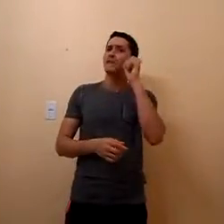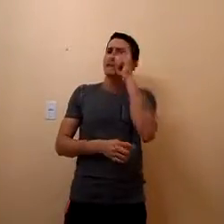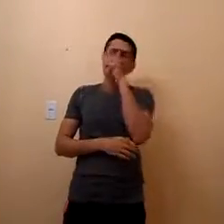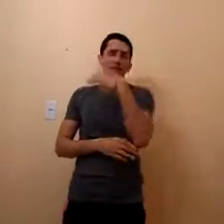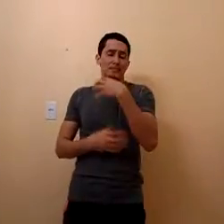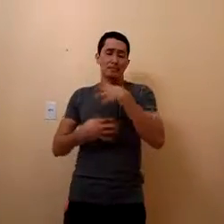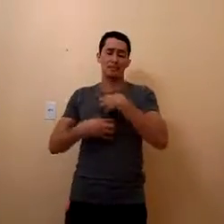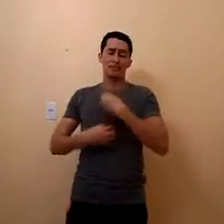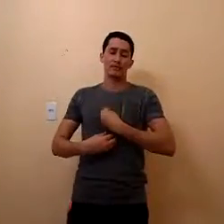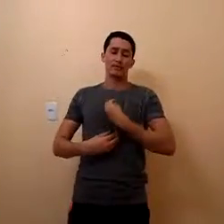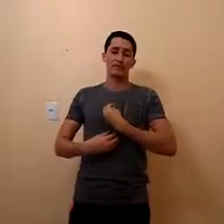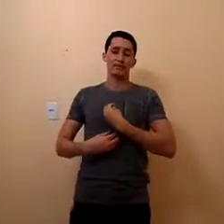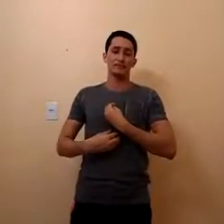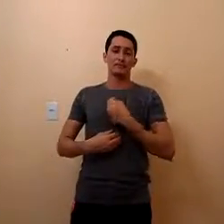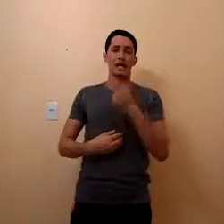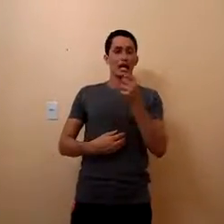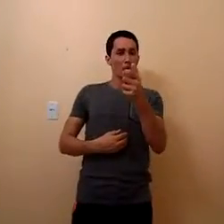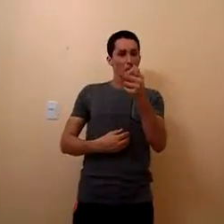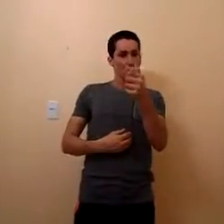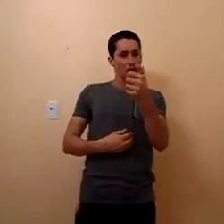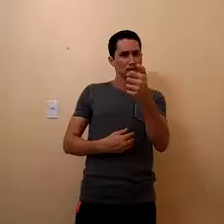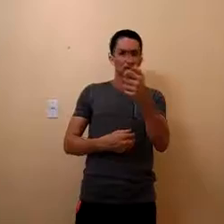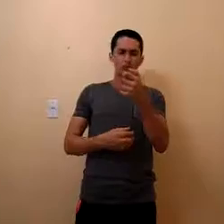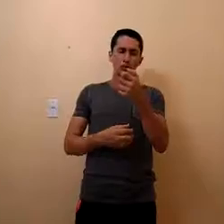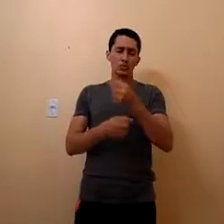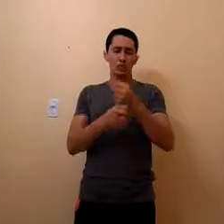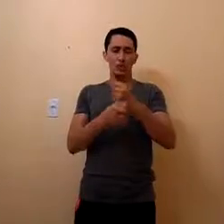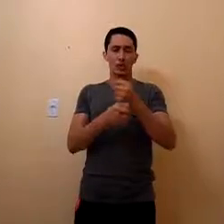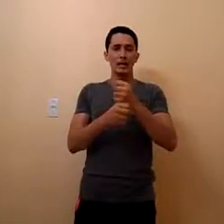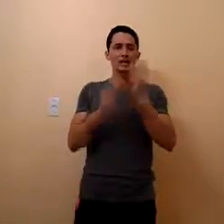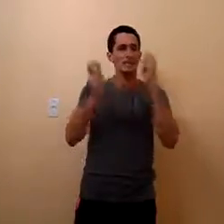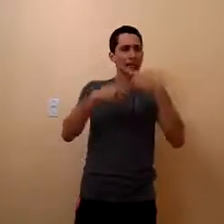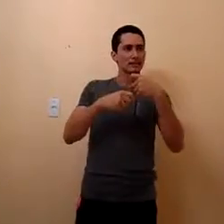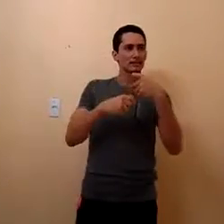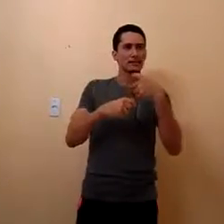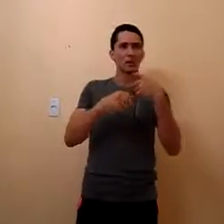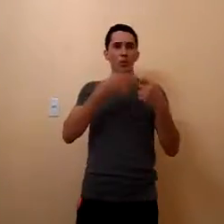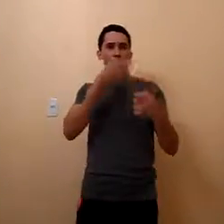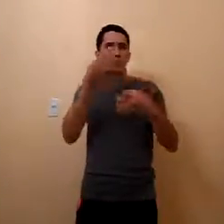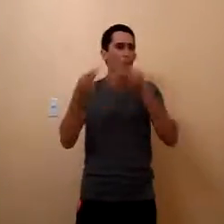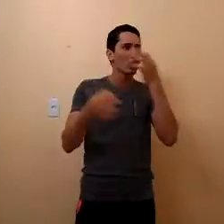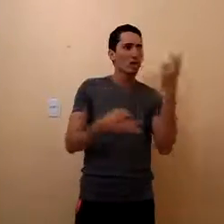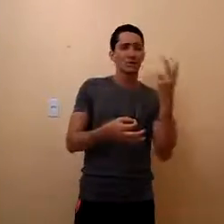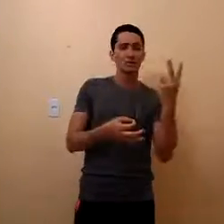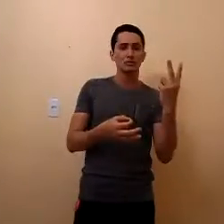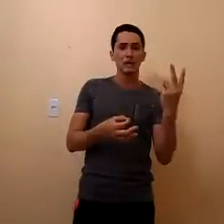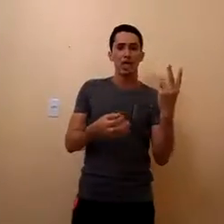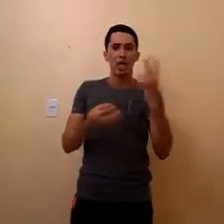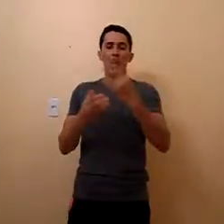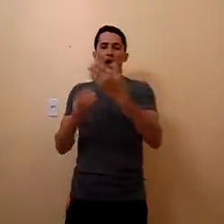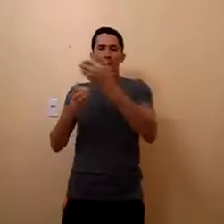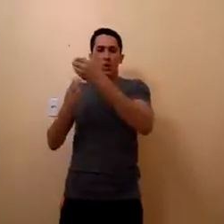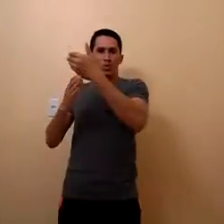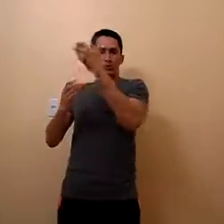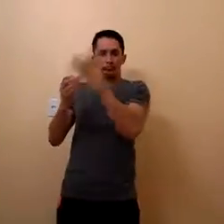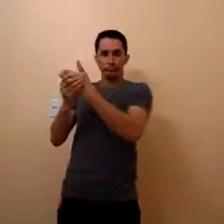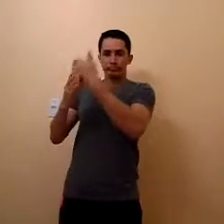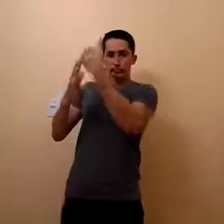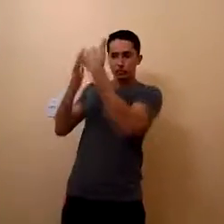Quase um ano depois da chacina, a Justiça depende dos depoimentos de 2 testemunhas da acusação para dar continuidade ao processo criminal e para saber se